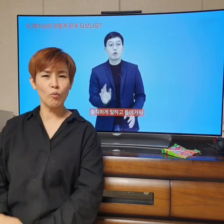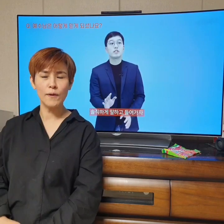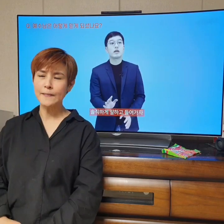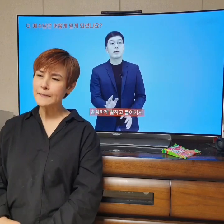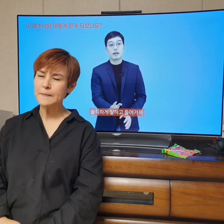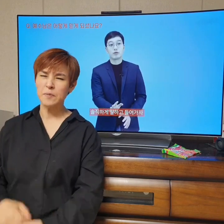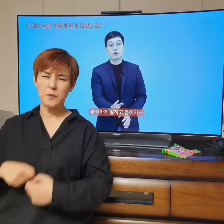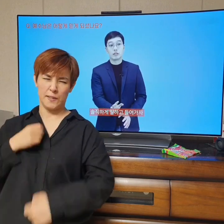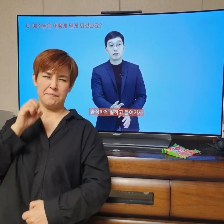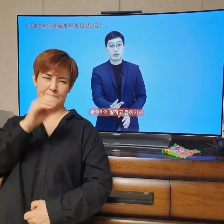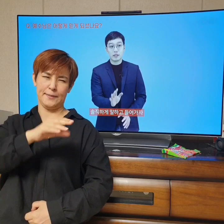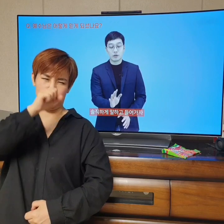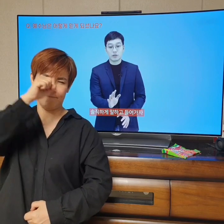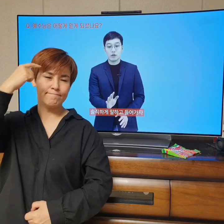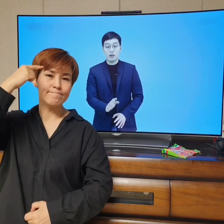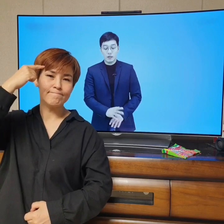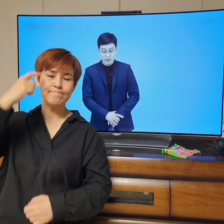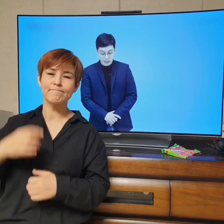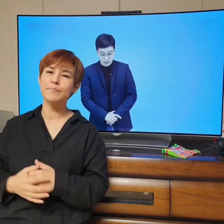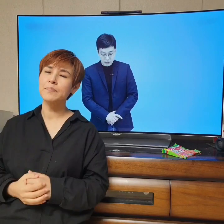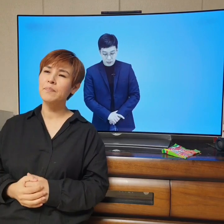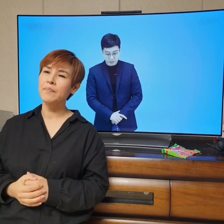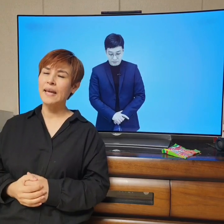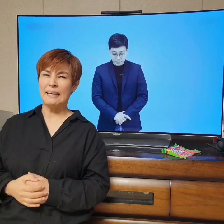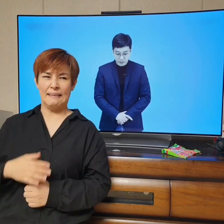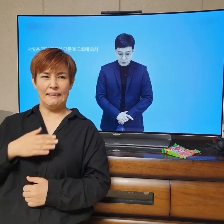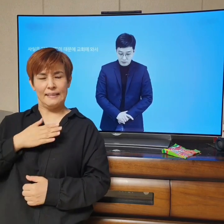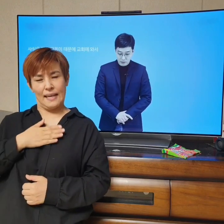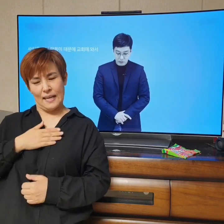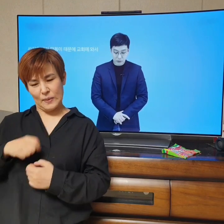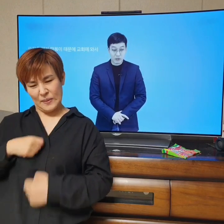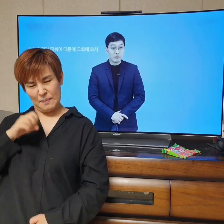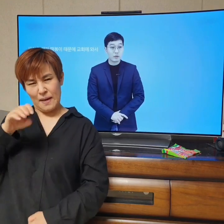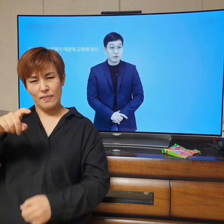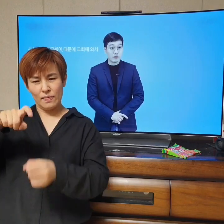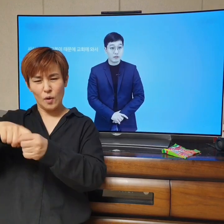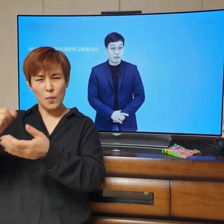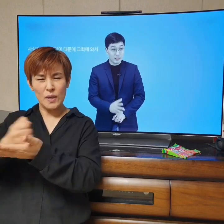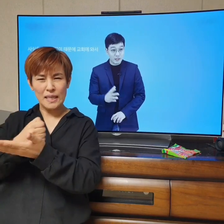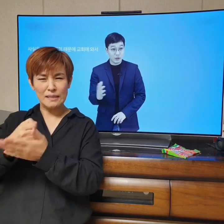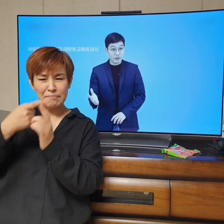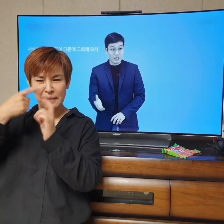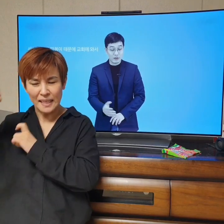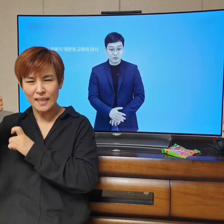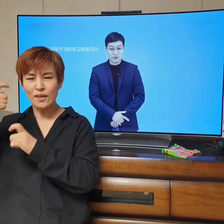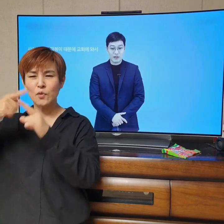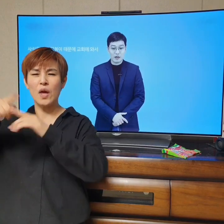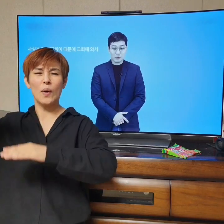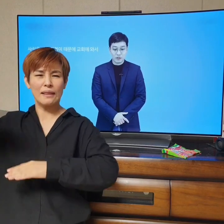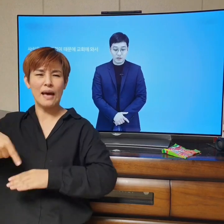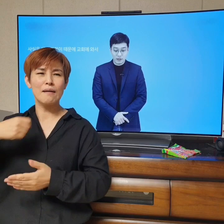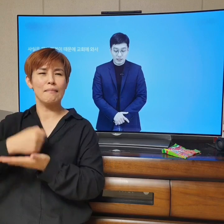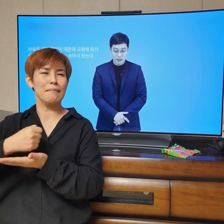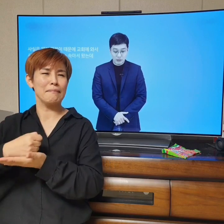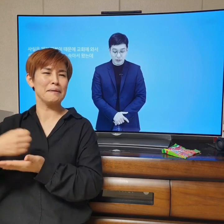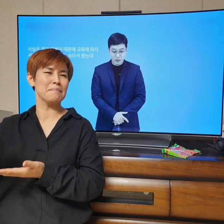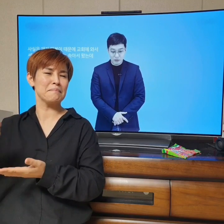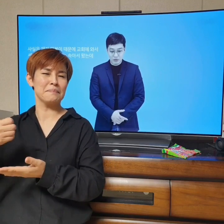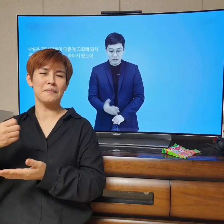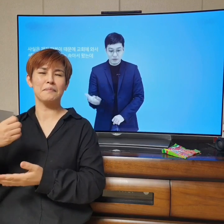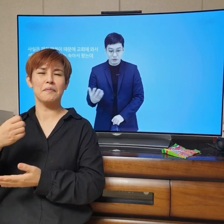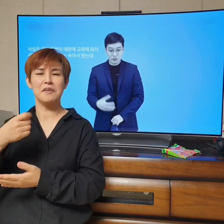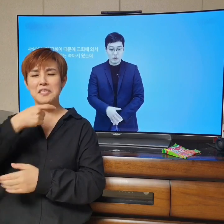그러니까 그냥 솔직하게 말하고 들어가자는 생각이 딱 들어서 제가 사실은 그 떡볶이 때문에 교회 와서 이렇게 있었던 얘기를 쭉 하고 그래서